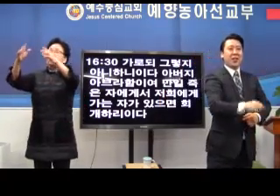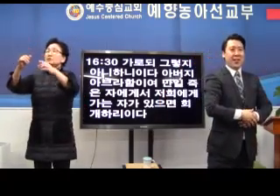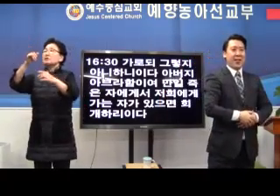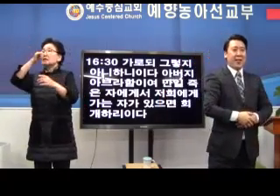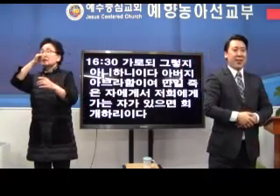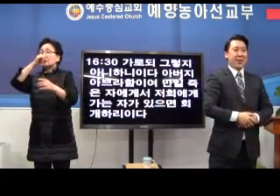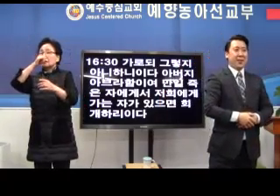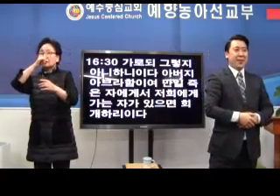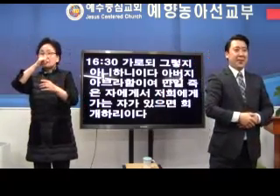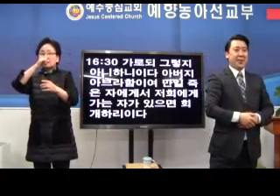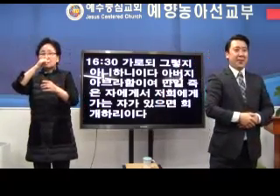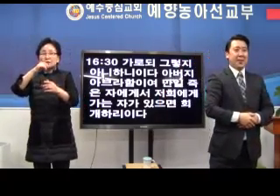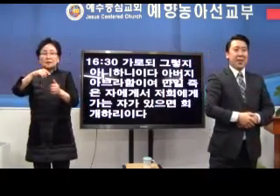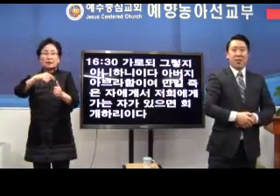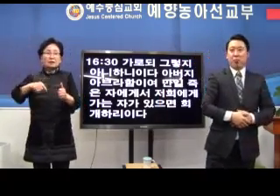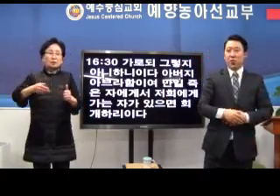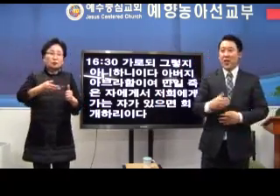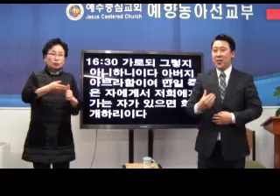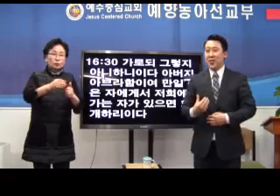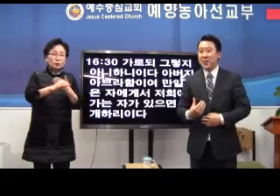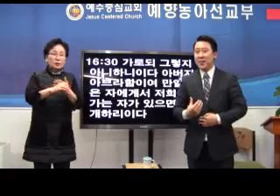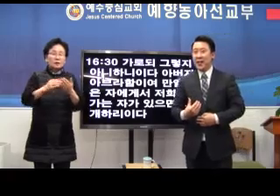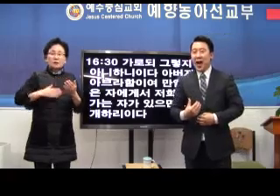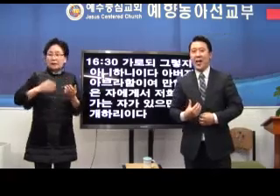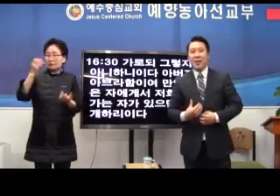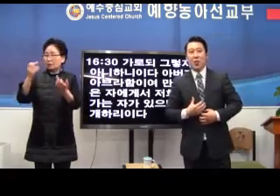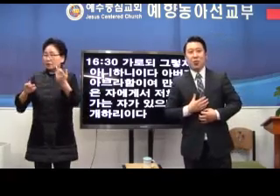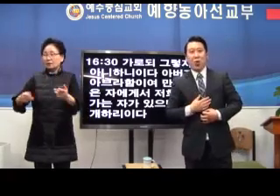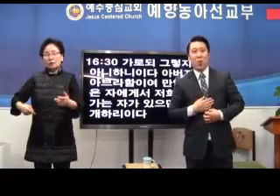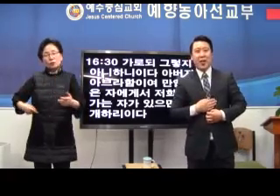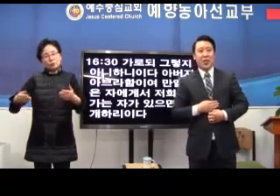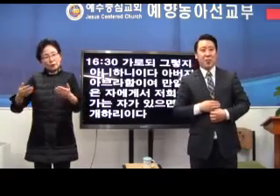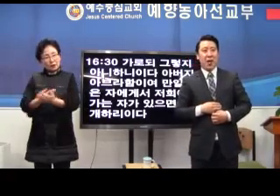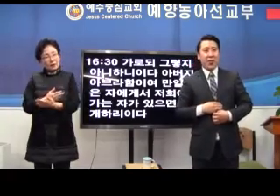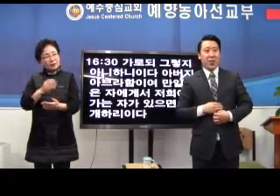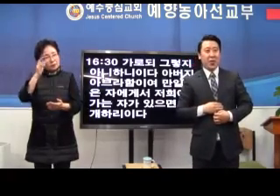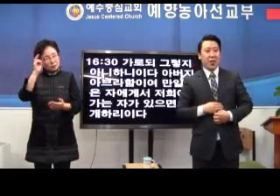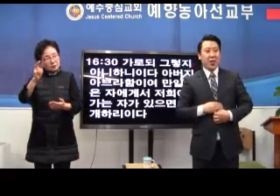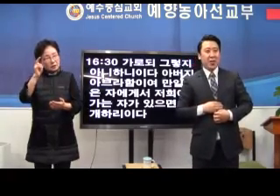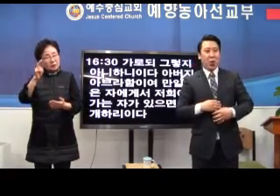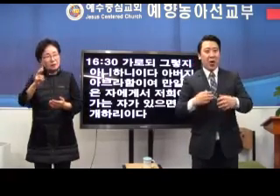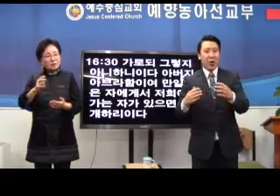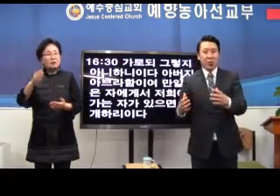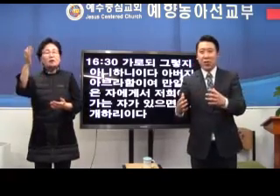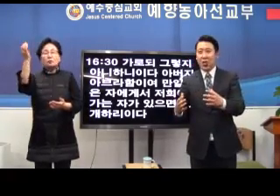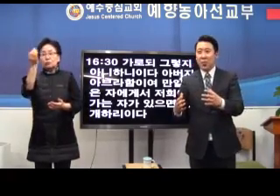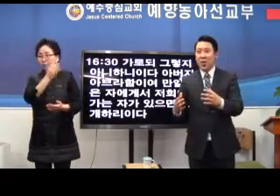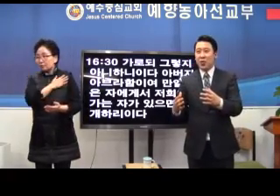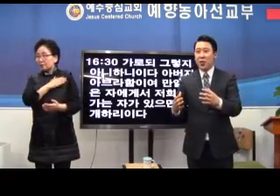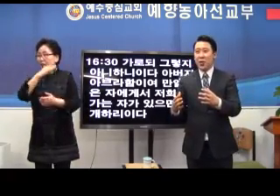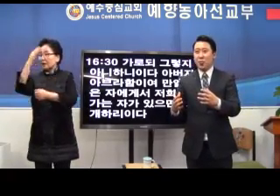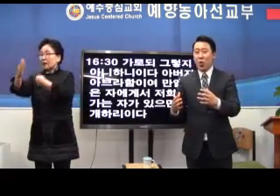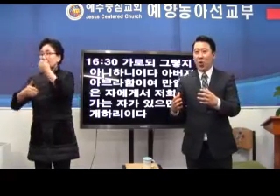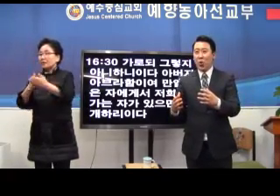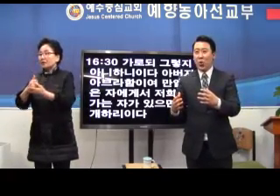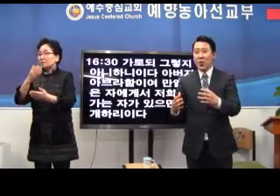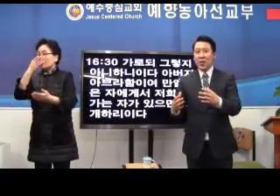회개하리이다. 이 부자는 하나님의 축복을 받았지만 저와 여러분들처럼 예수의 이름으로